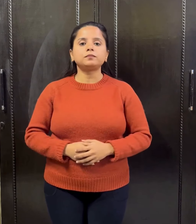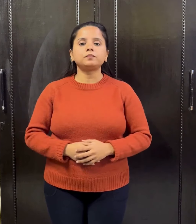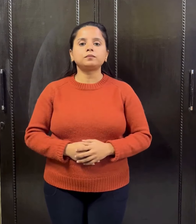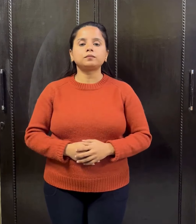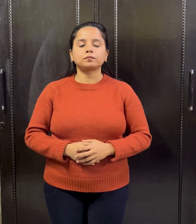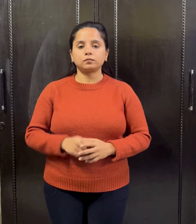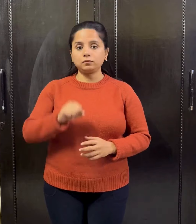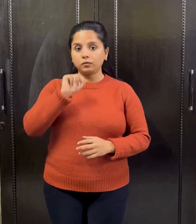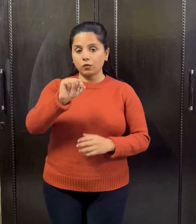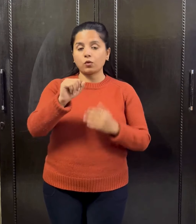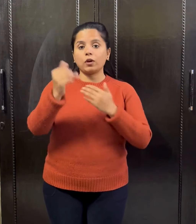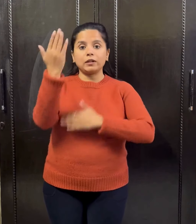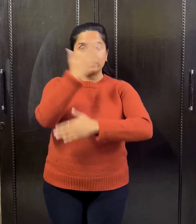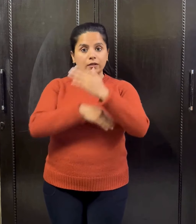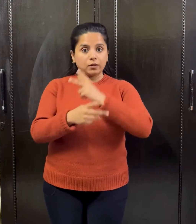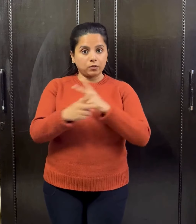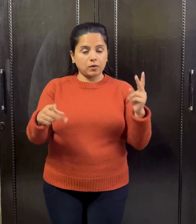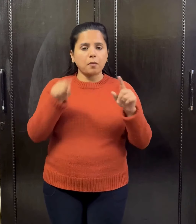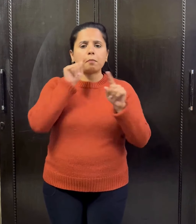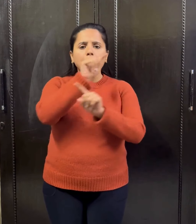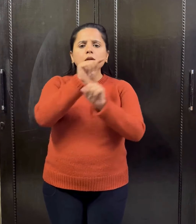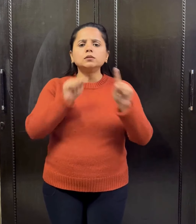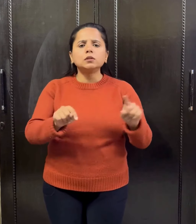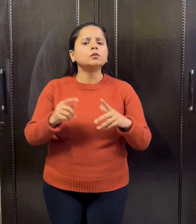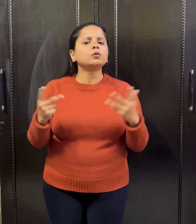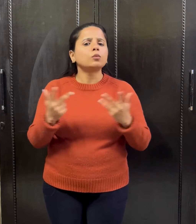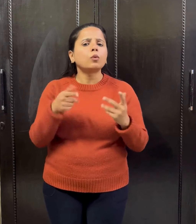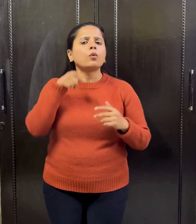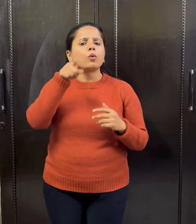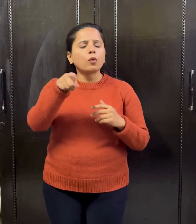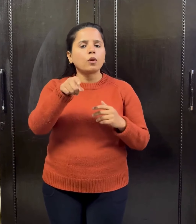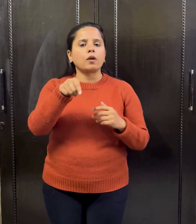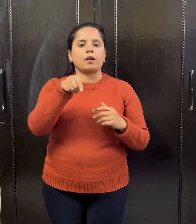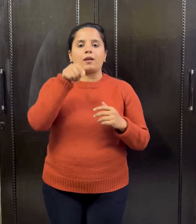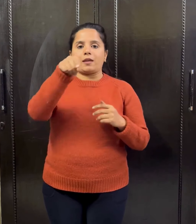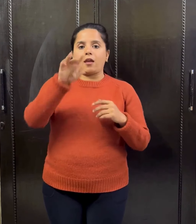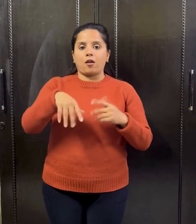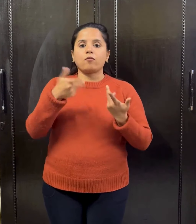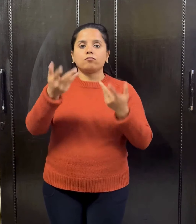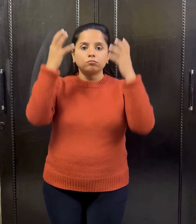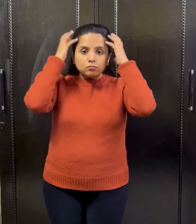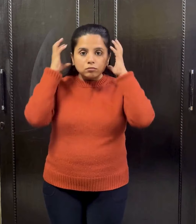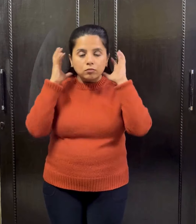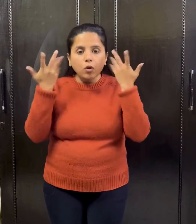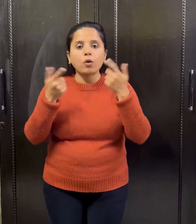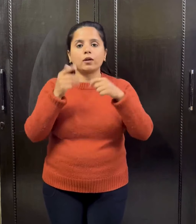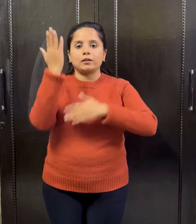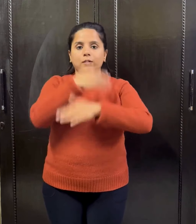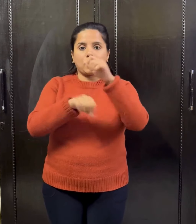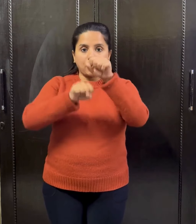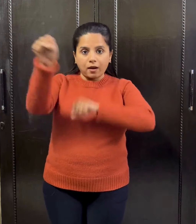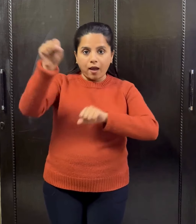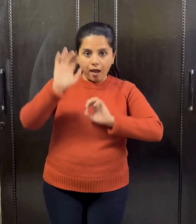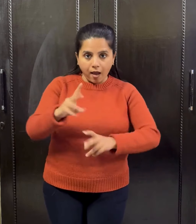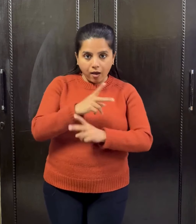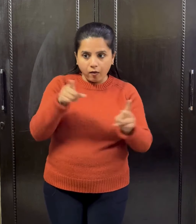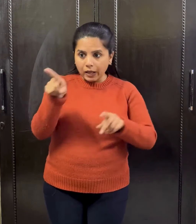अपनी डिसेबिलिटी परसेंटेज को मेडिकल रिकॉर्ड या डिसेबिलिटी सर्टिफिकेट के अनुसार